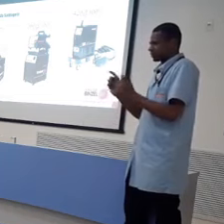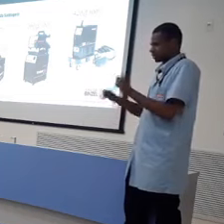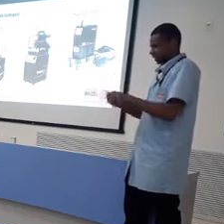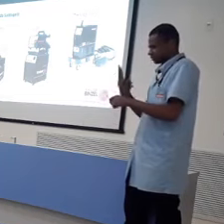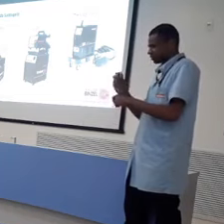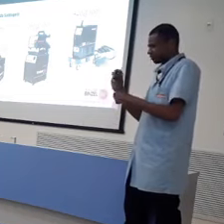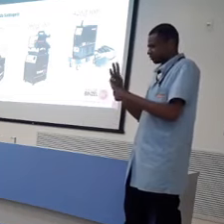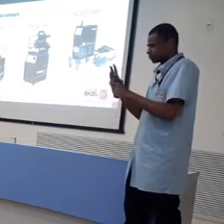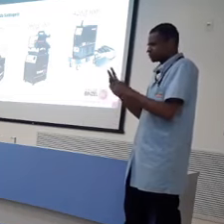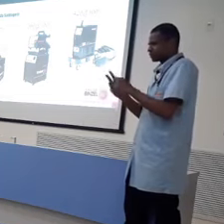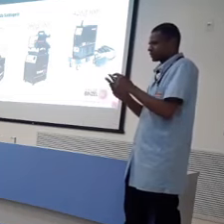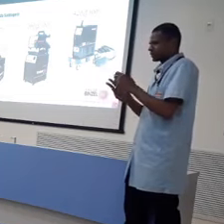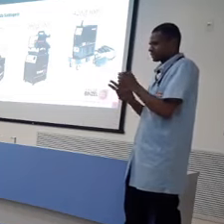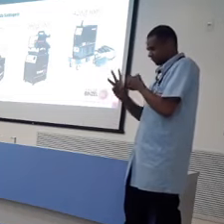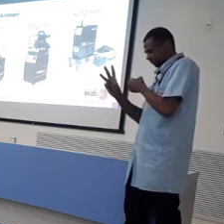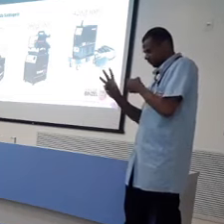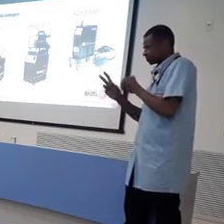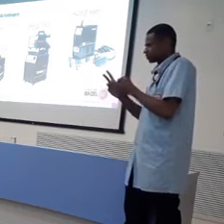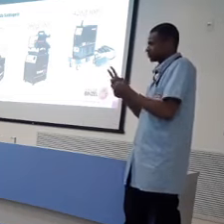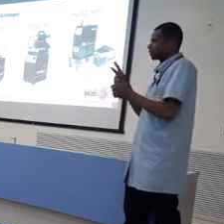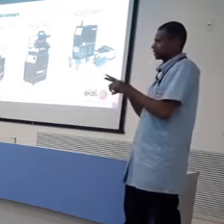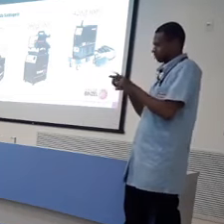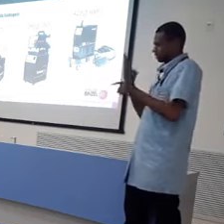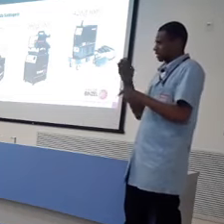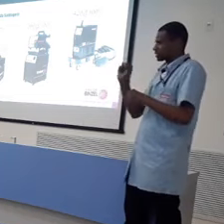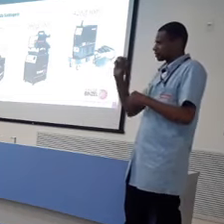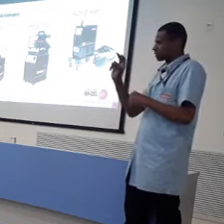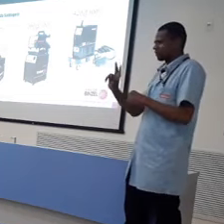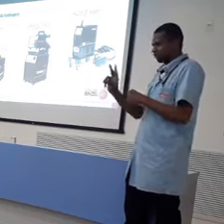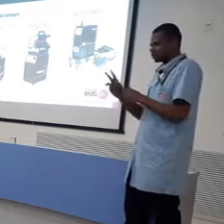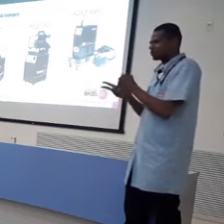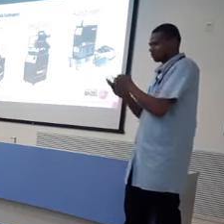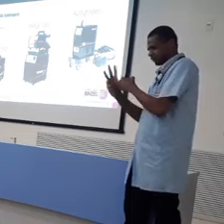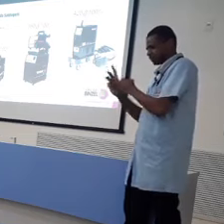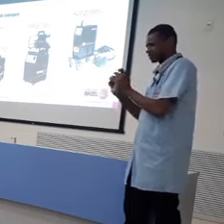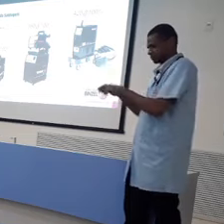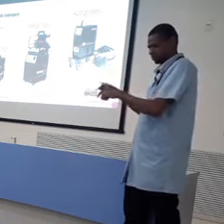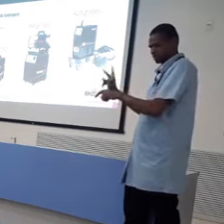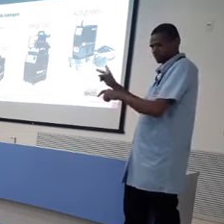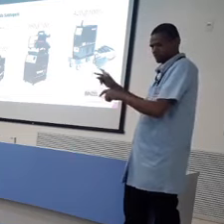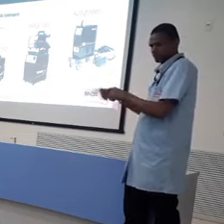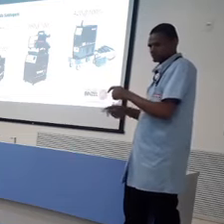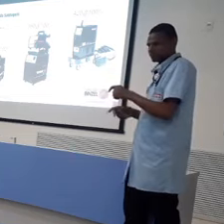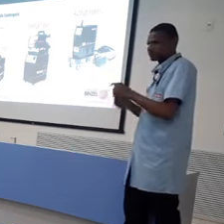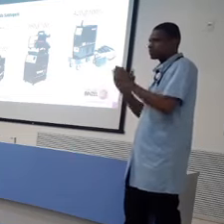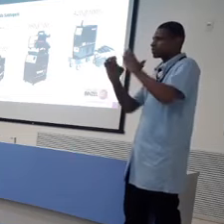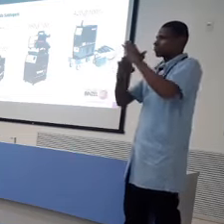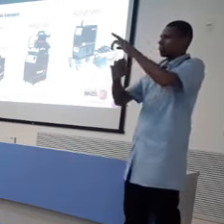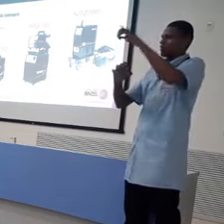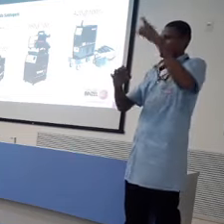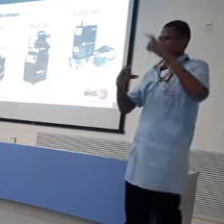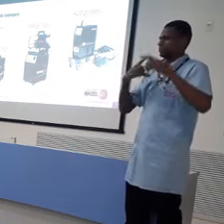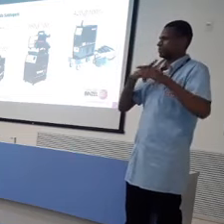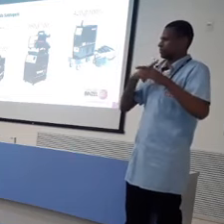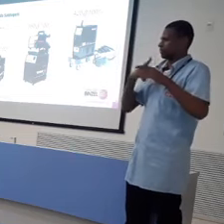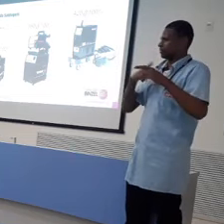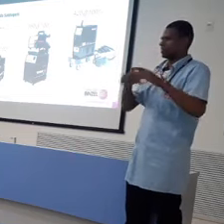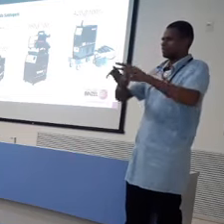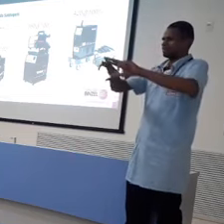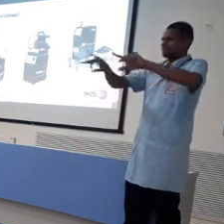e 380 trifásico. Tá? Então, uma pessoa que vai abrir uma empresa, por exemplo, vai trabalhar com todos